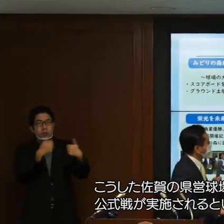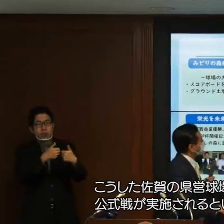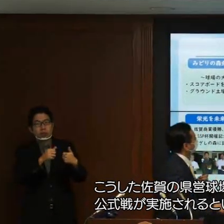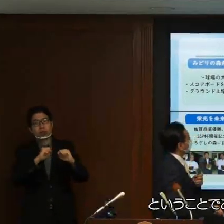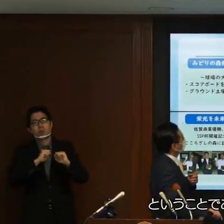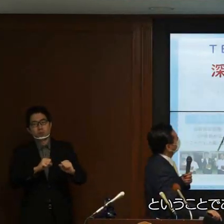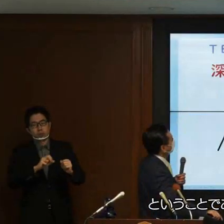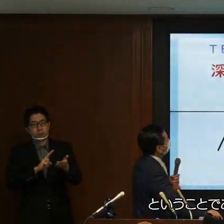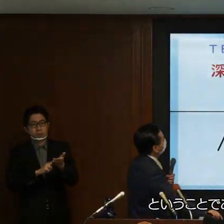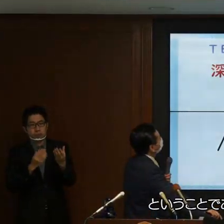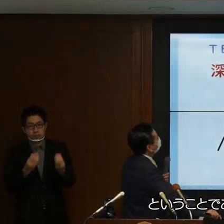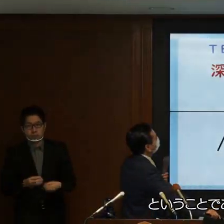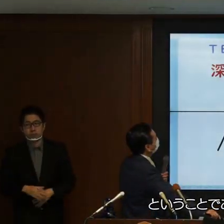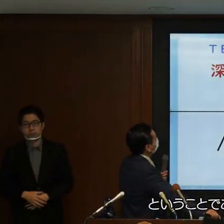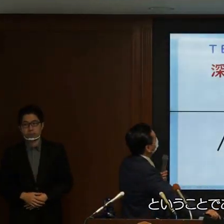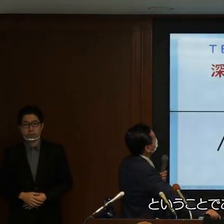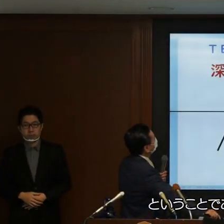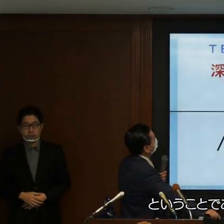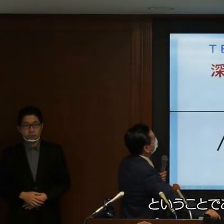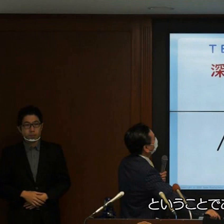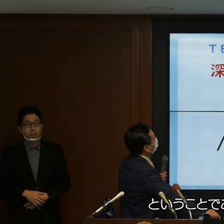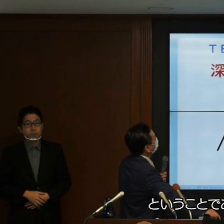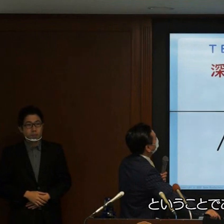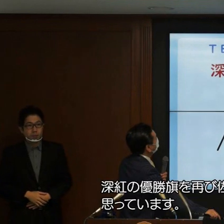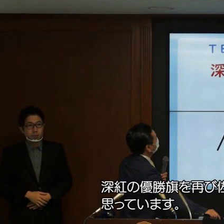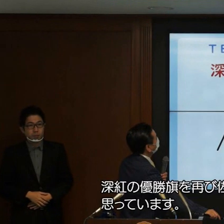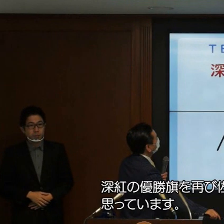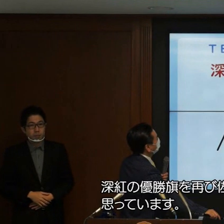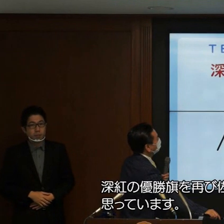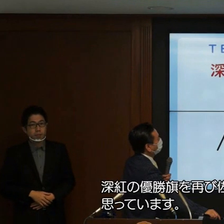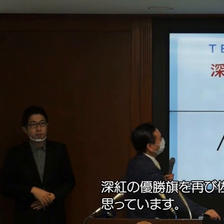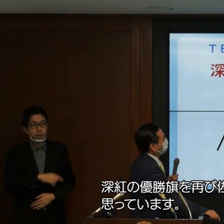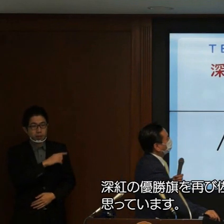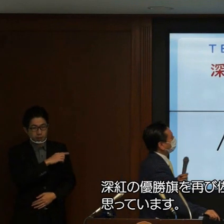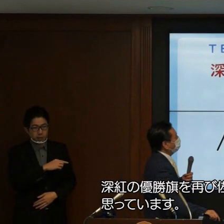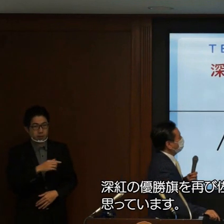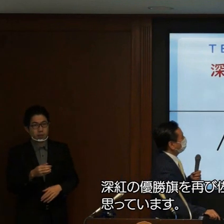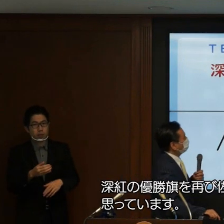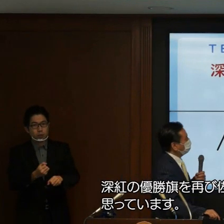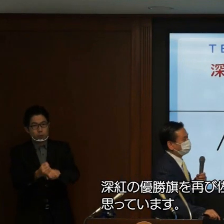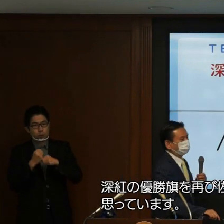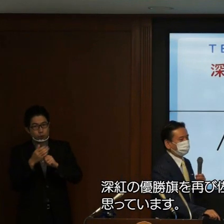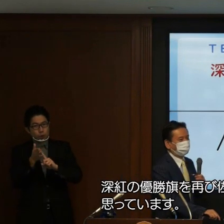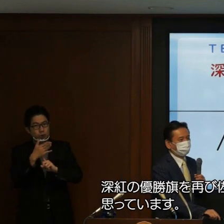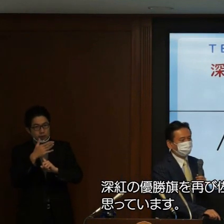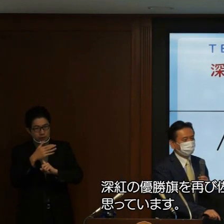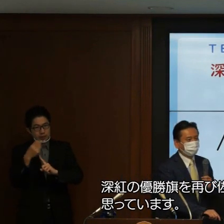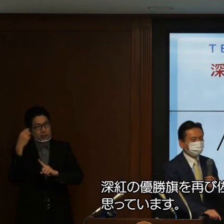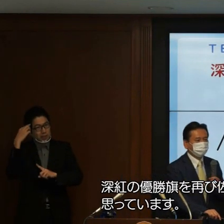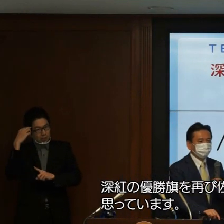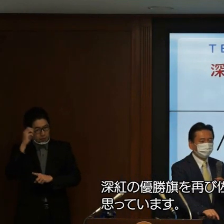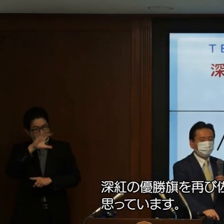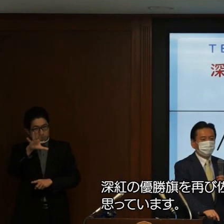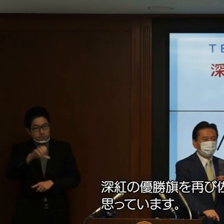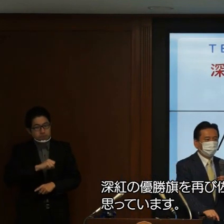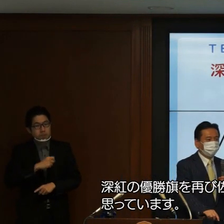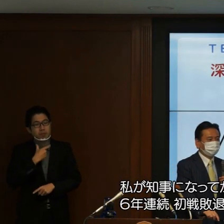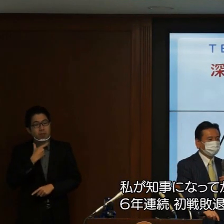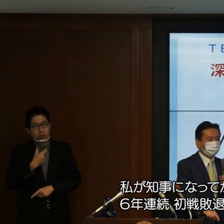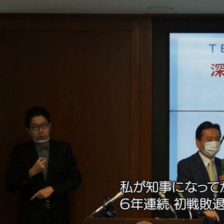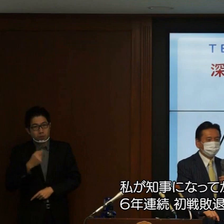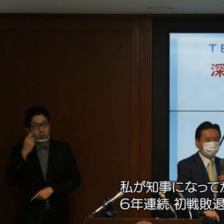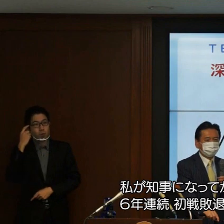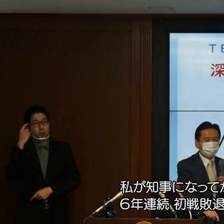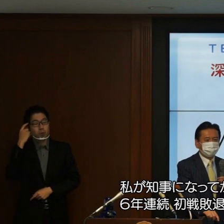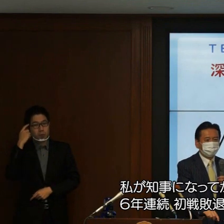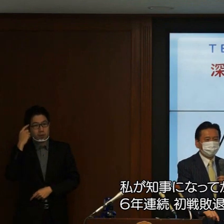ました。はい、ということでありますので、深紅の優勝旗を再び佐賀に持っていきたいと思っています。